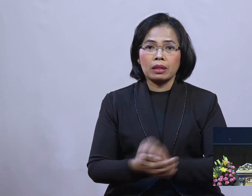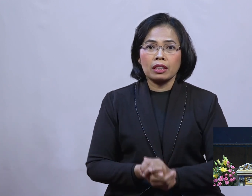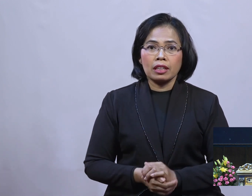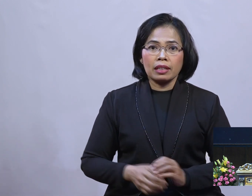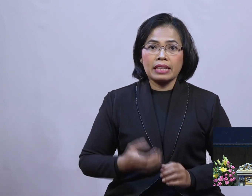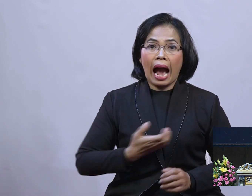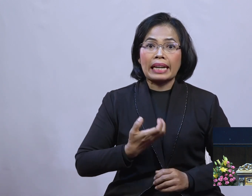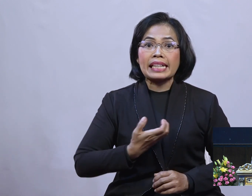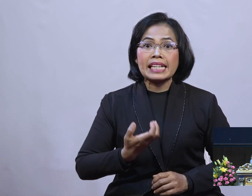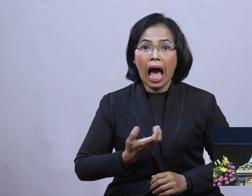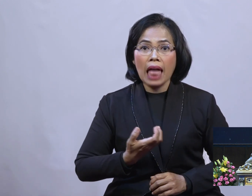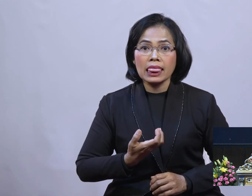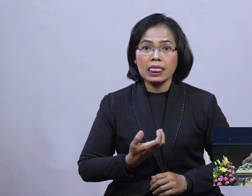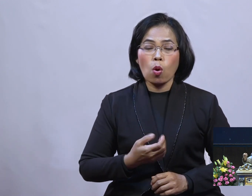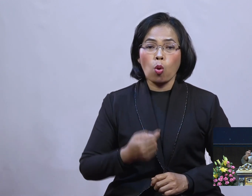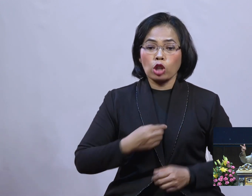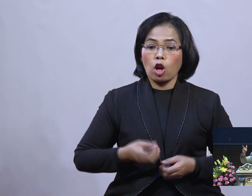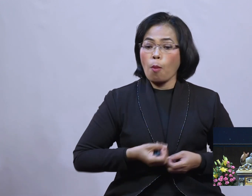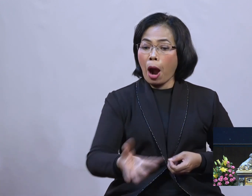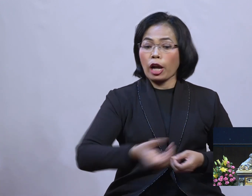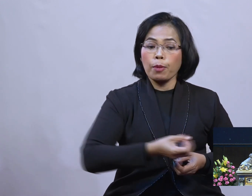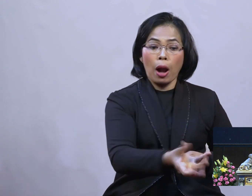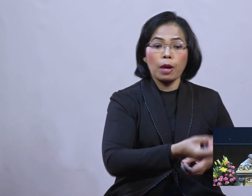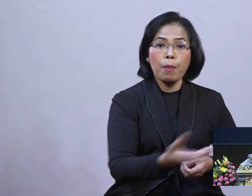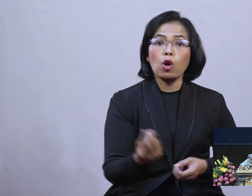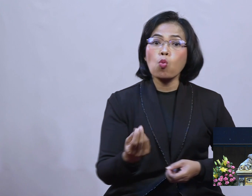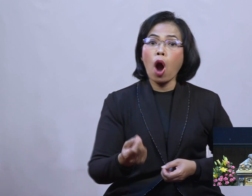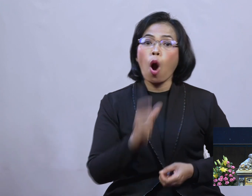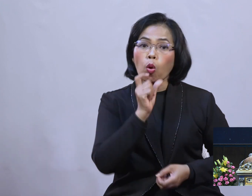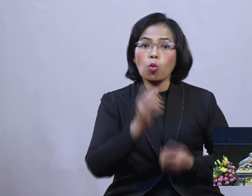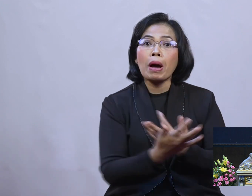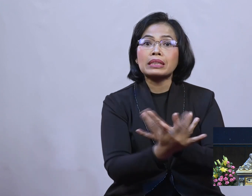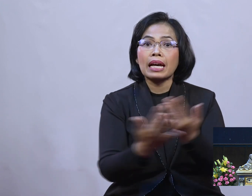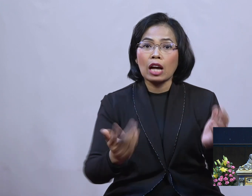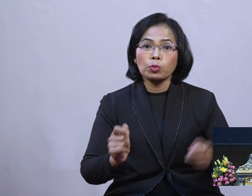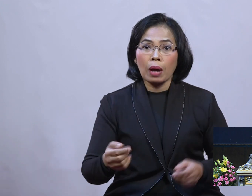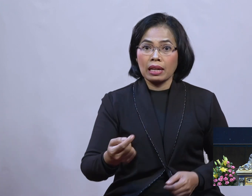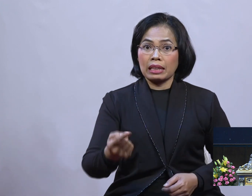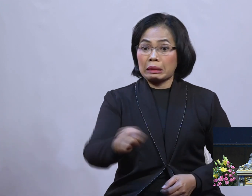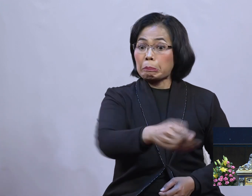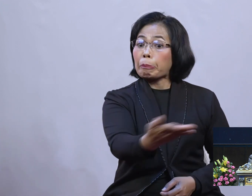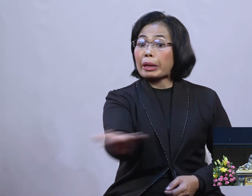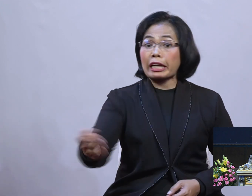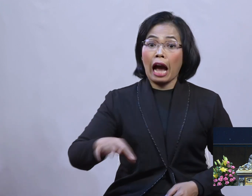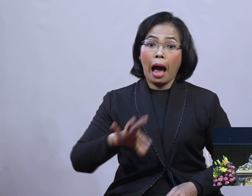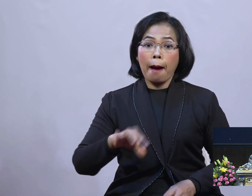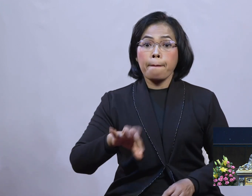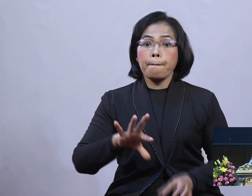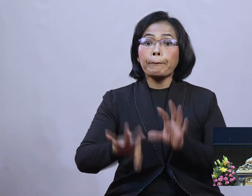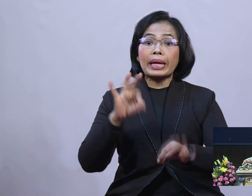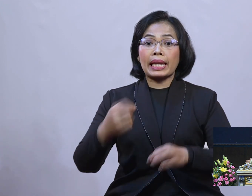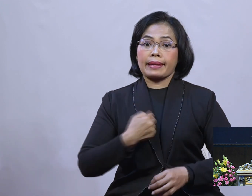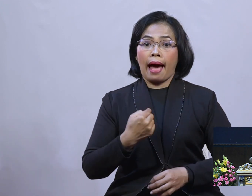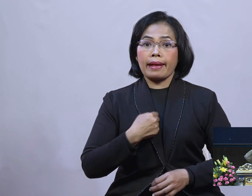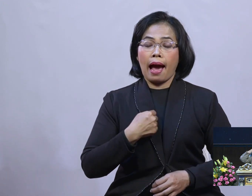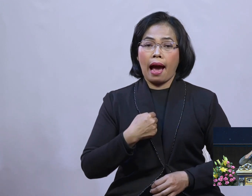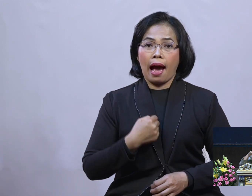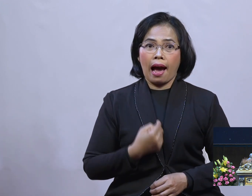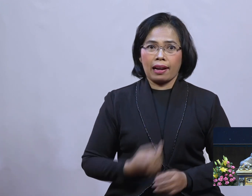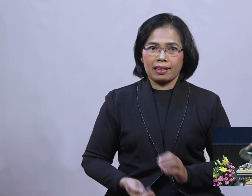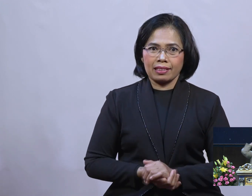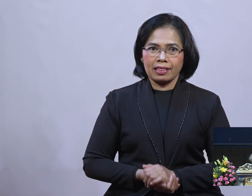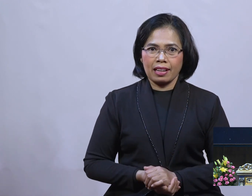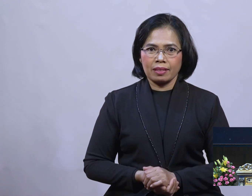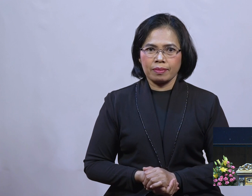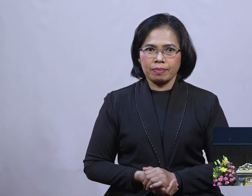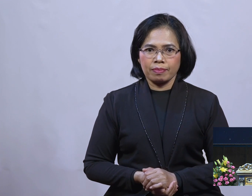memang berniat sekarang saya bagi-bagi duit kepada masyarakat mereka pilih kami tapi setelah kami jadi kami keruk